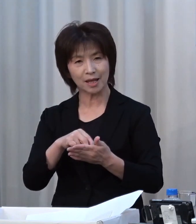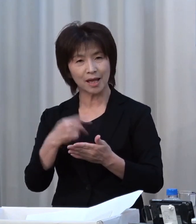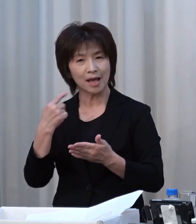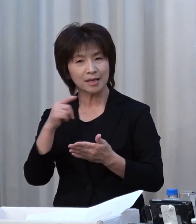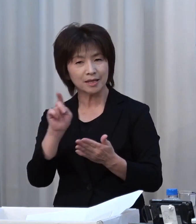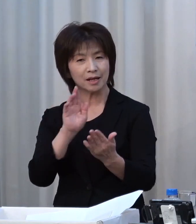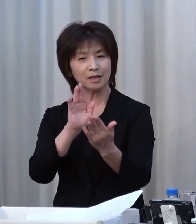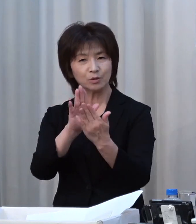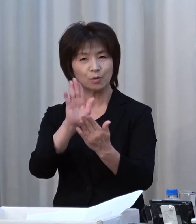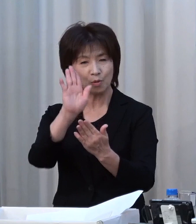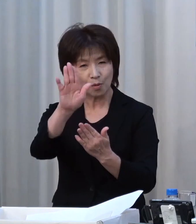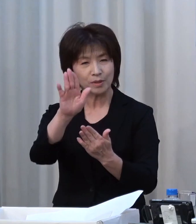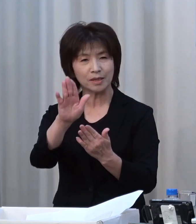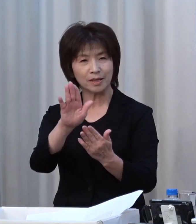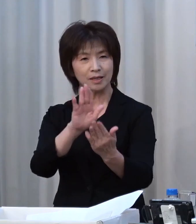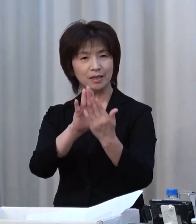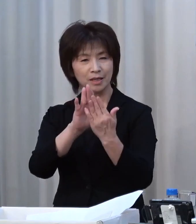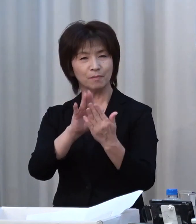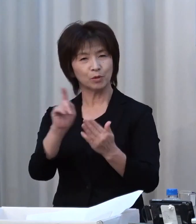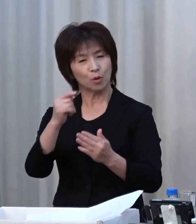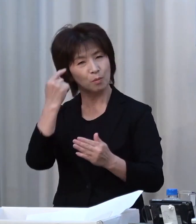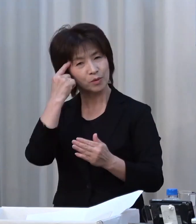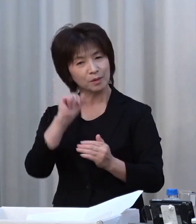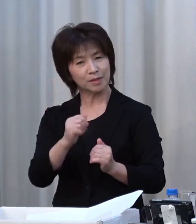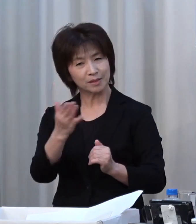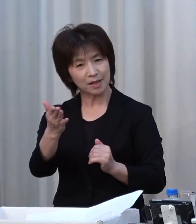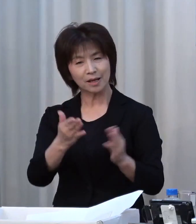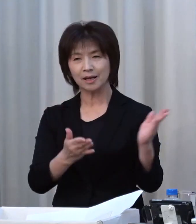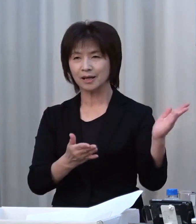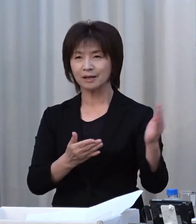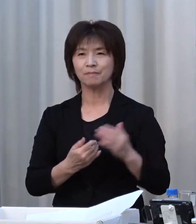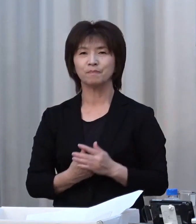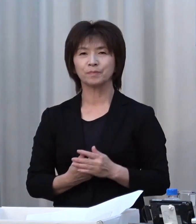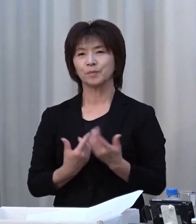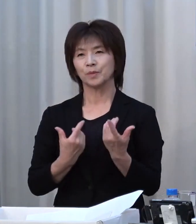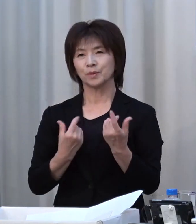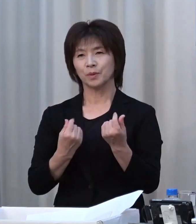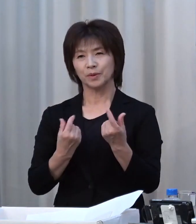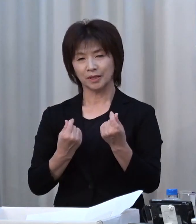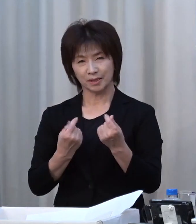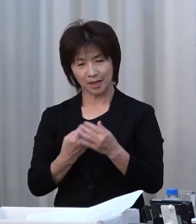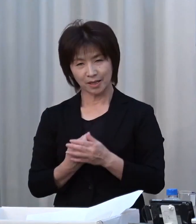のこに控えて、どういうふうに見ておられますか。 あのそれはね、まあ、